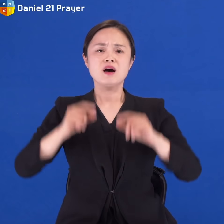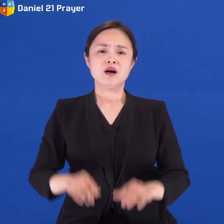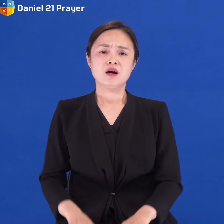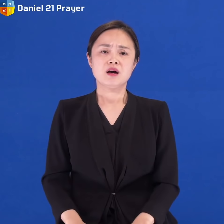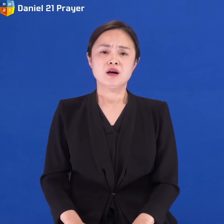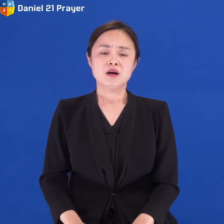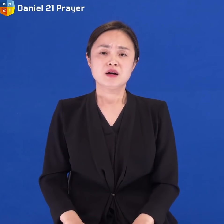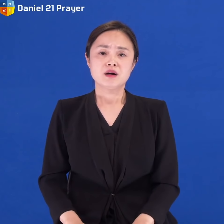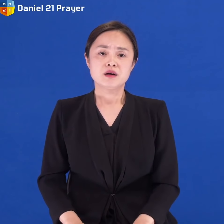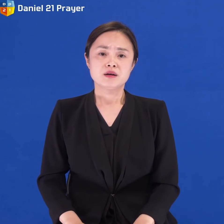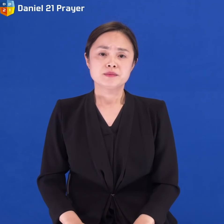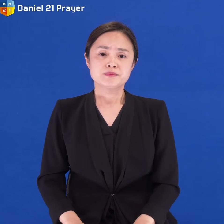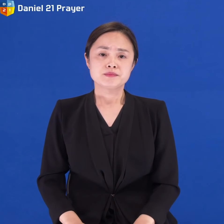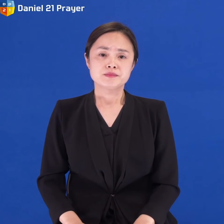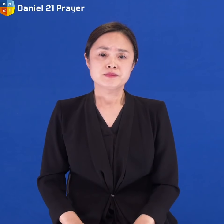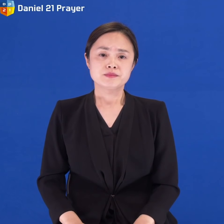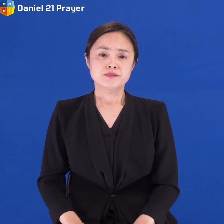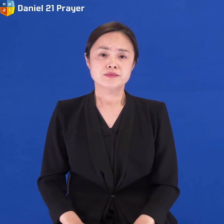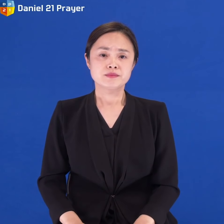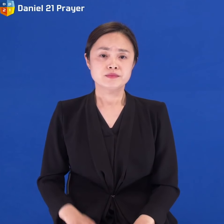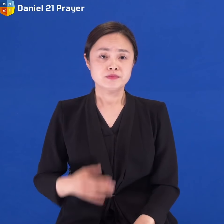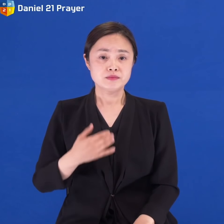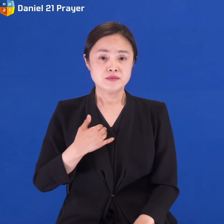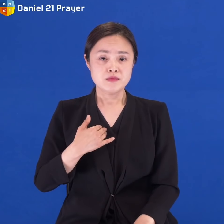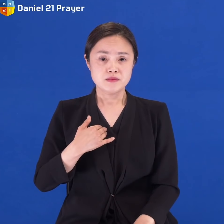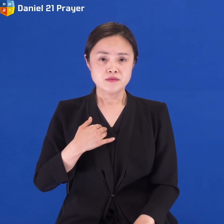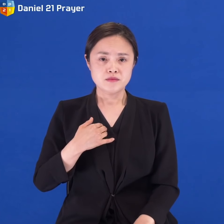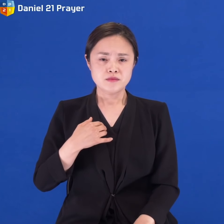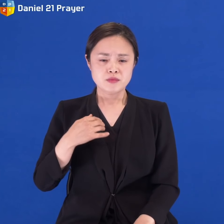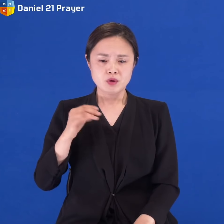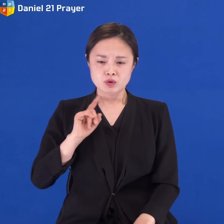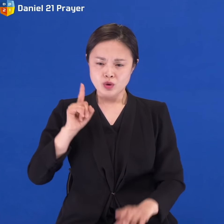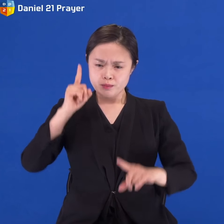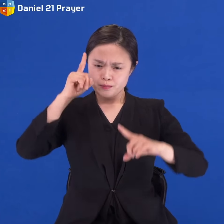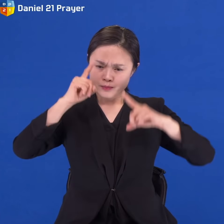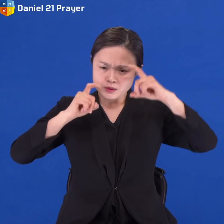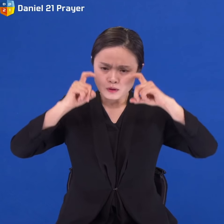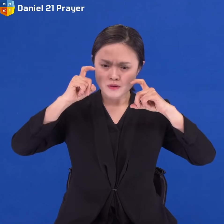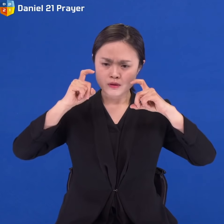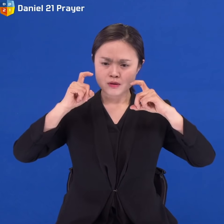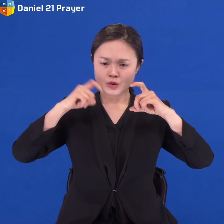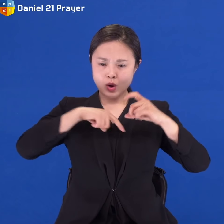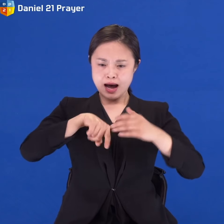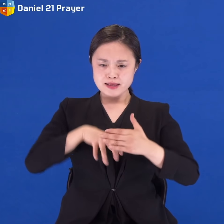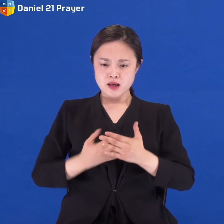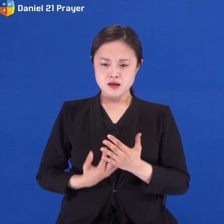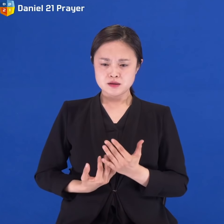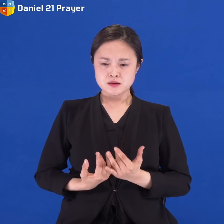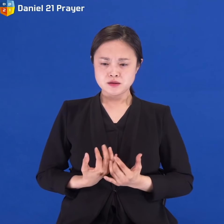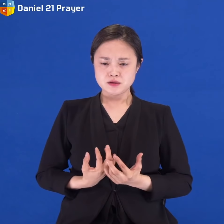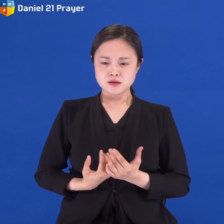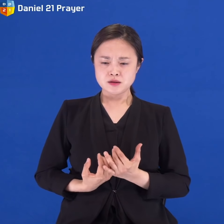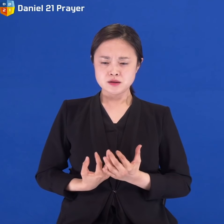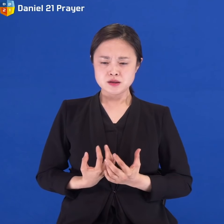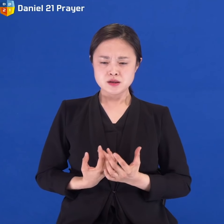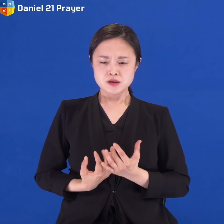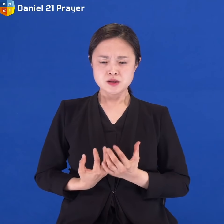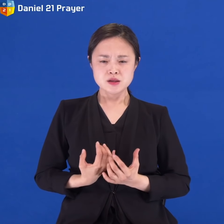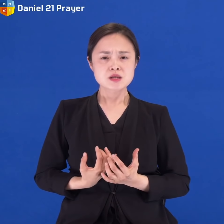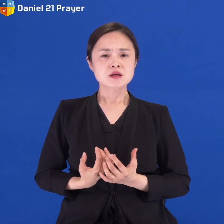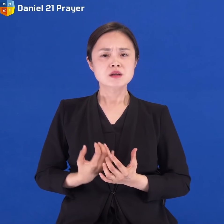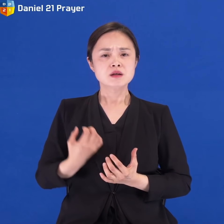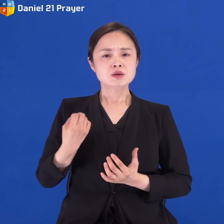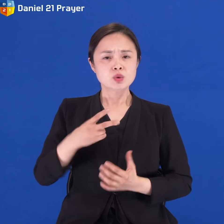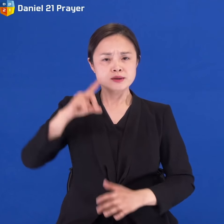악스러운 거, 그 표정에 악스러운 거, 그 몸에서 뿜어져 나오는 분노의 잔재들, 짜증, 그리고